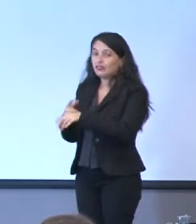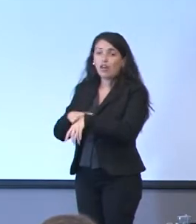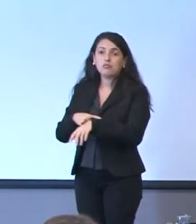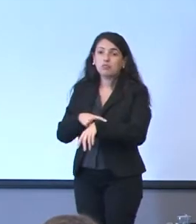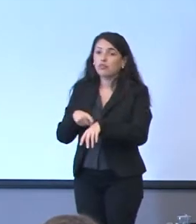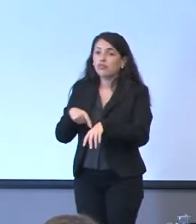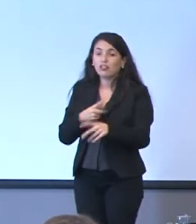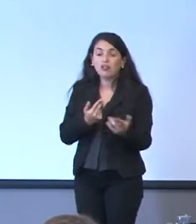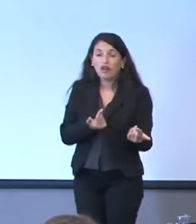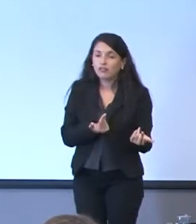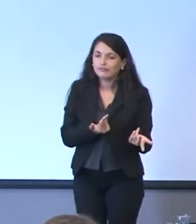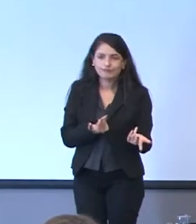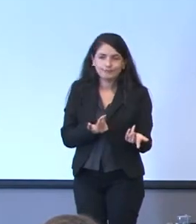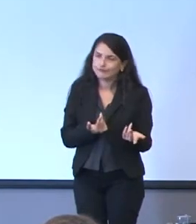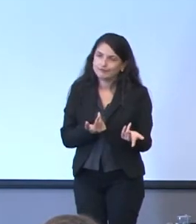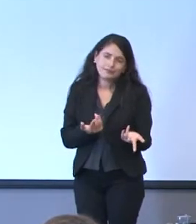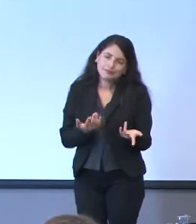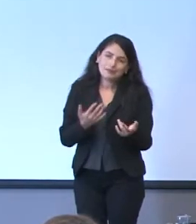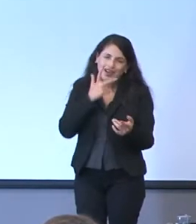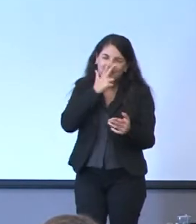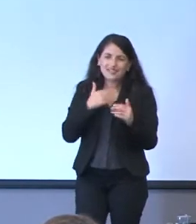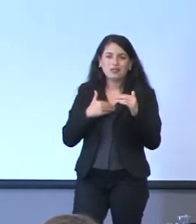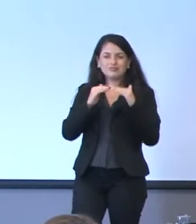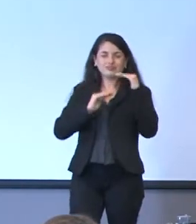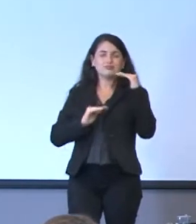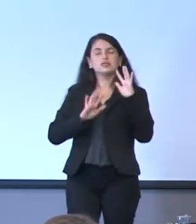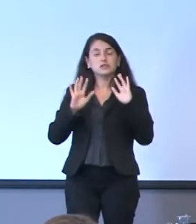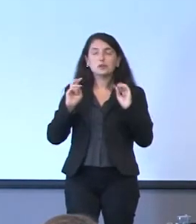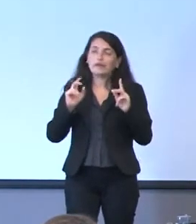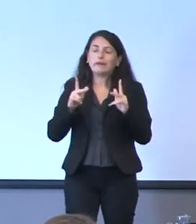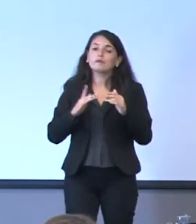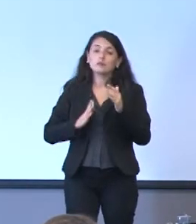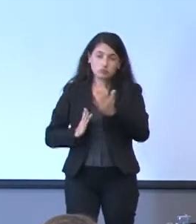deu certo, eu entrei. E eu acho interessante